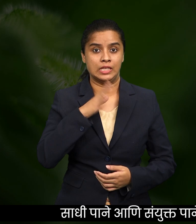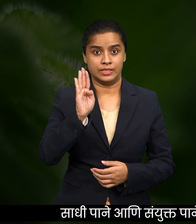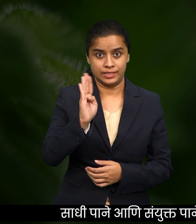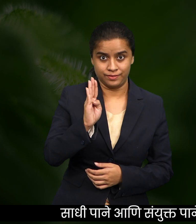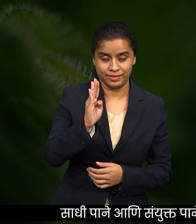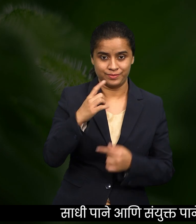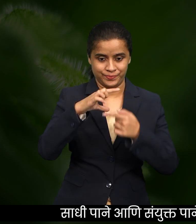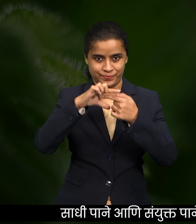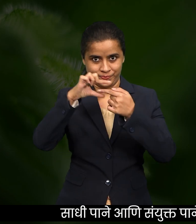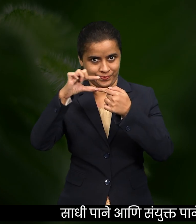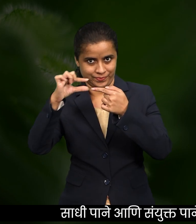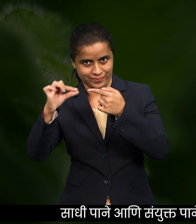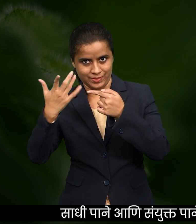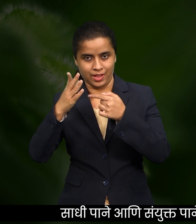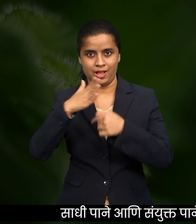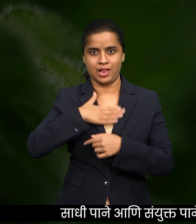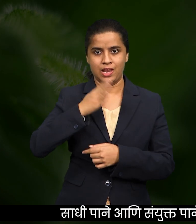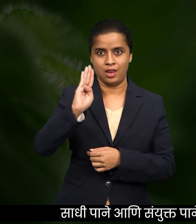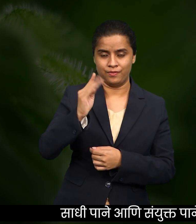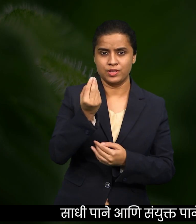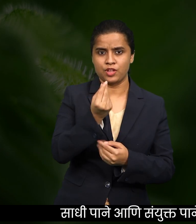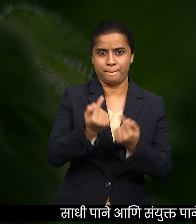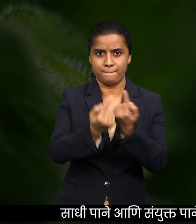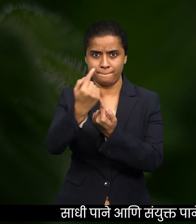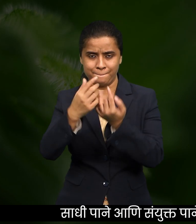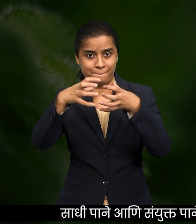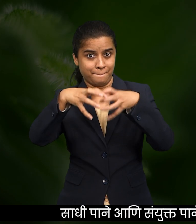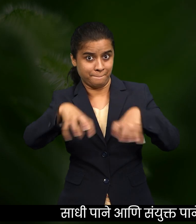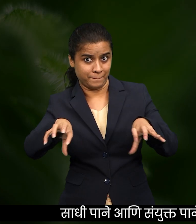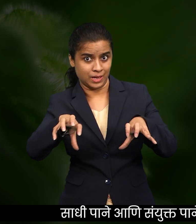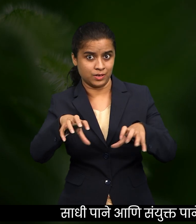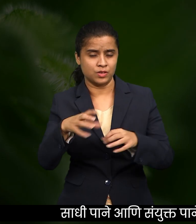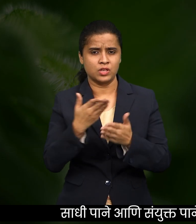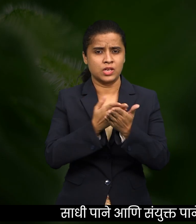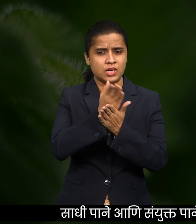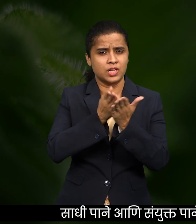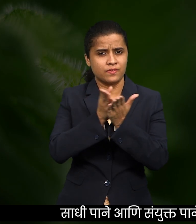साधी पाने आणि संयुक्त पाने ही पानांचे 2 मुख्य प्रकार आहेत.